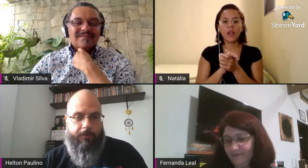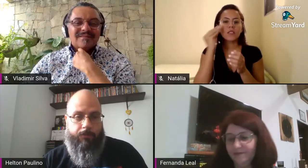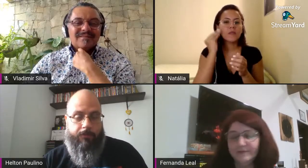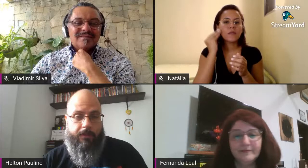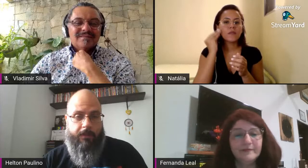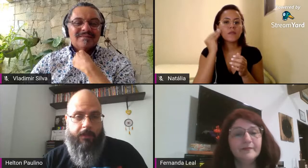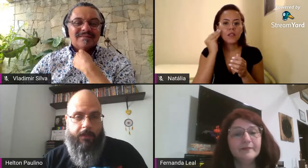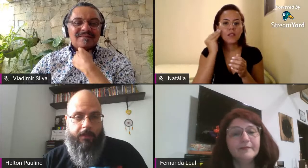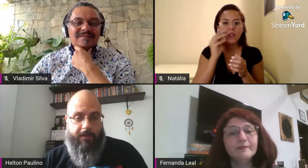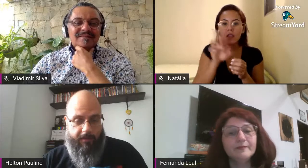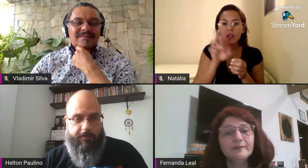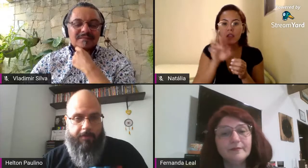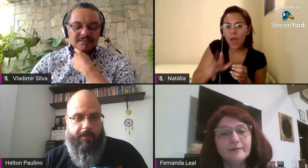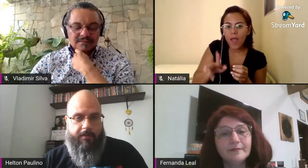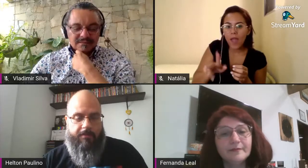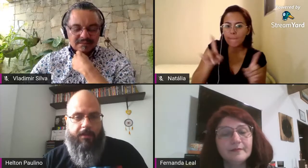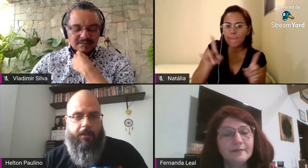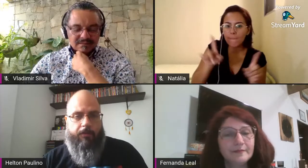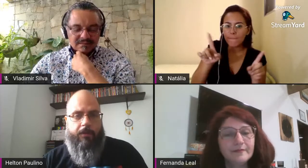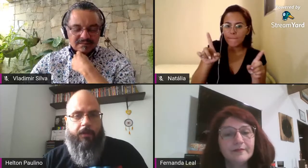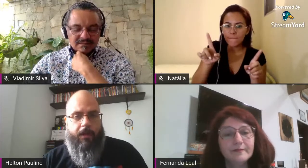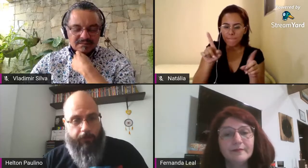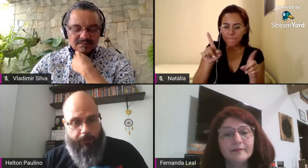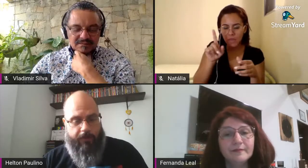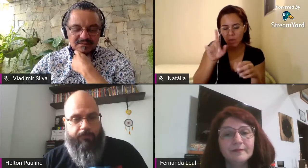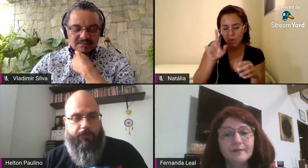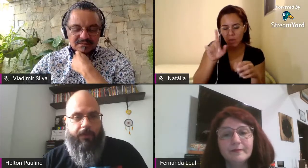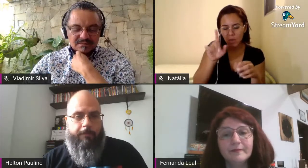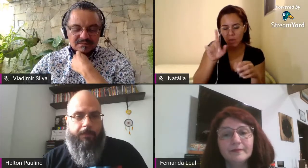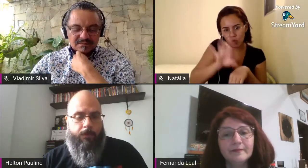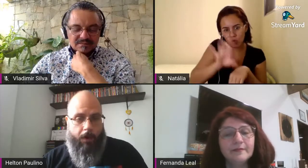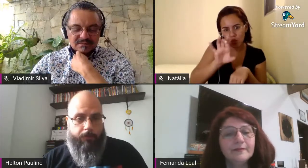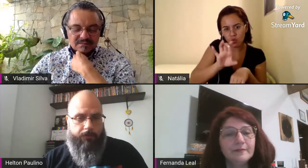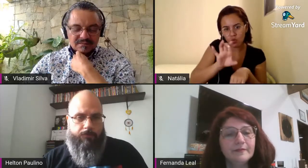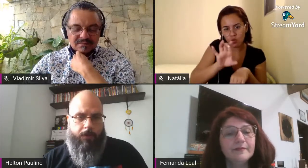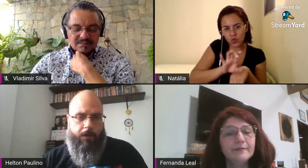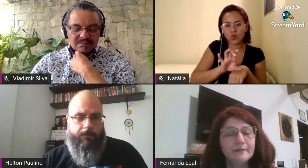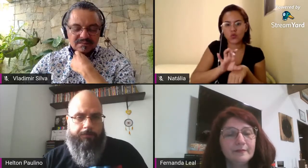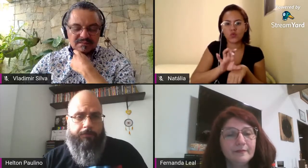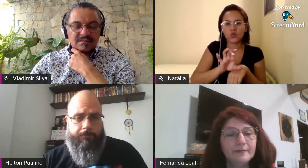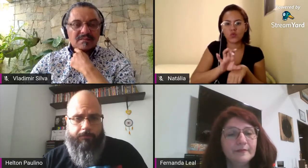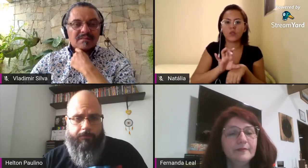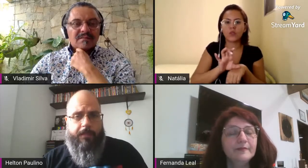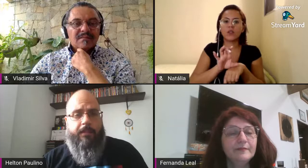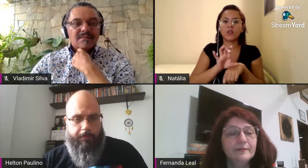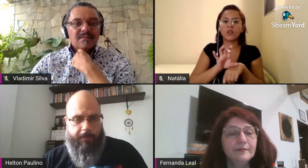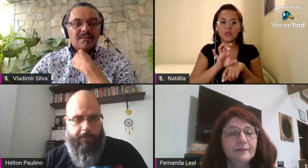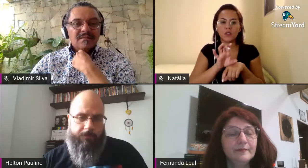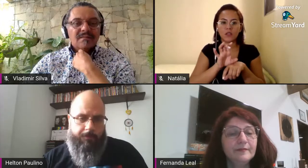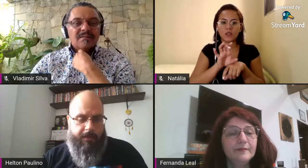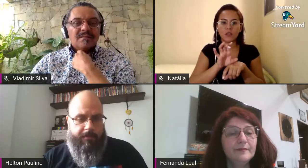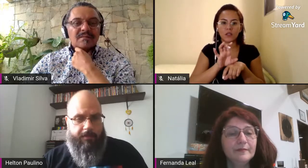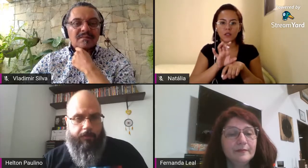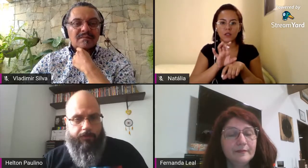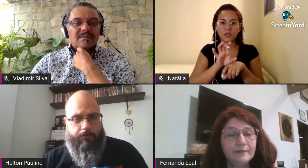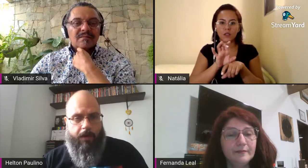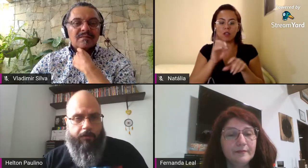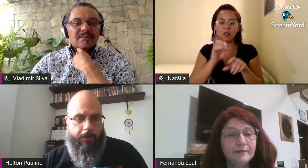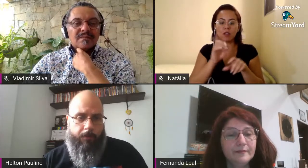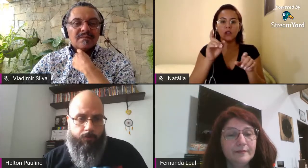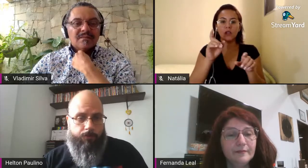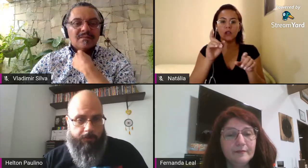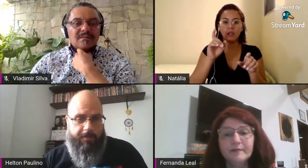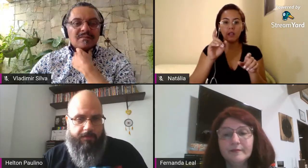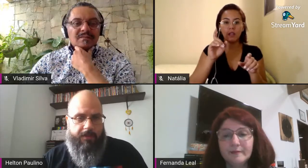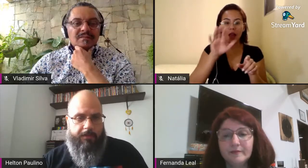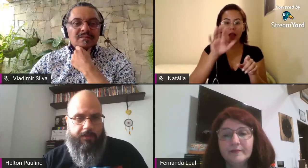e licenciatura em música, mas as experiências em áudio, fotografia, o audiovisual, que também são experiências em audiovisual,